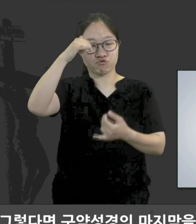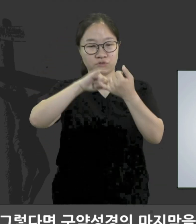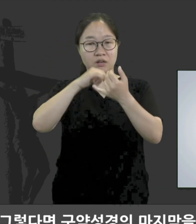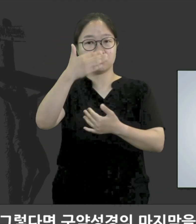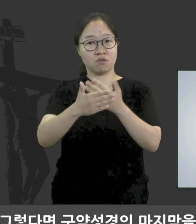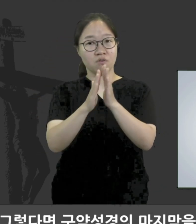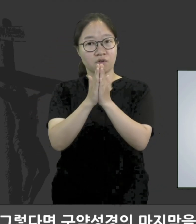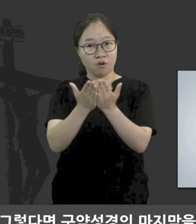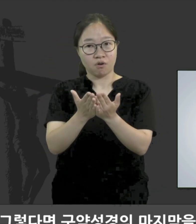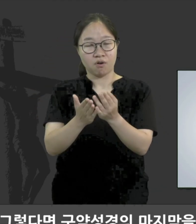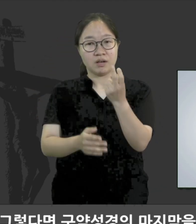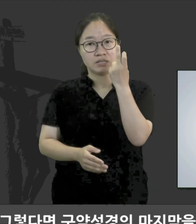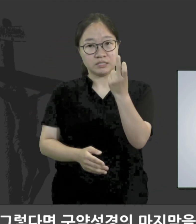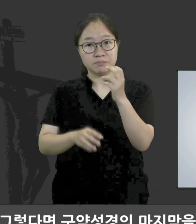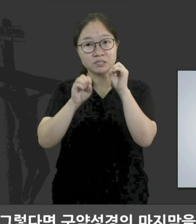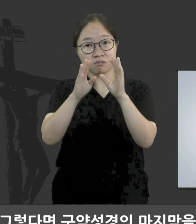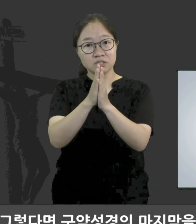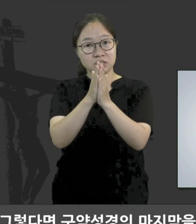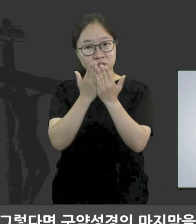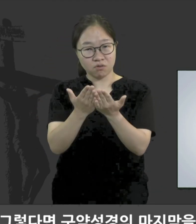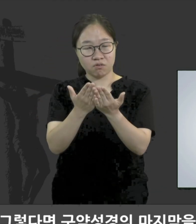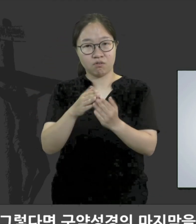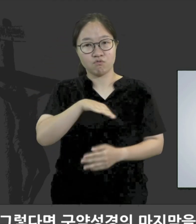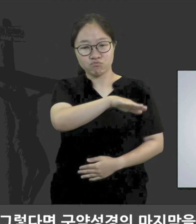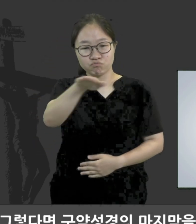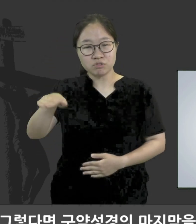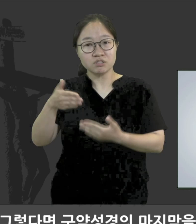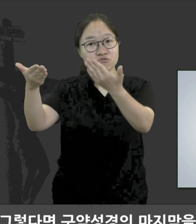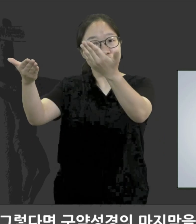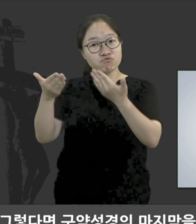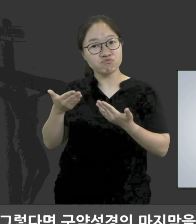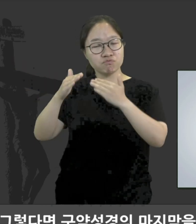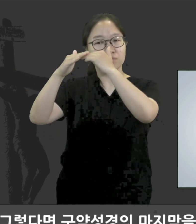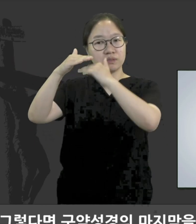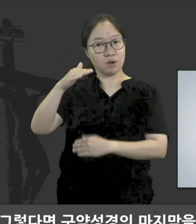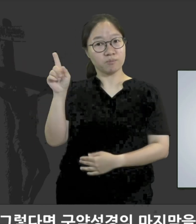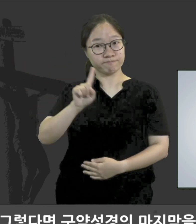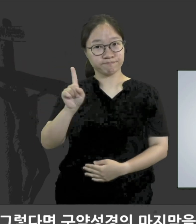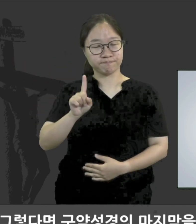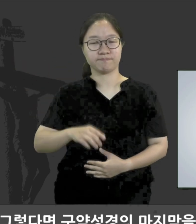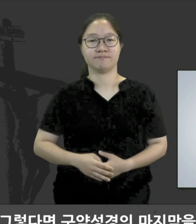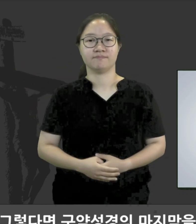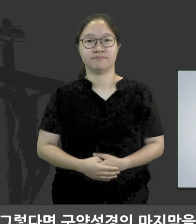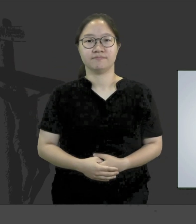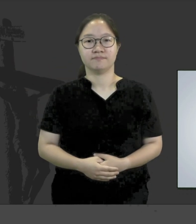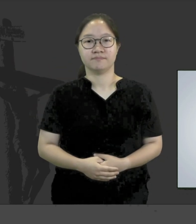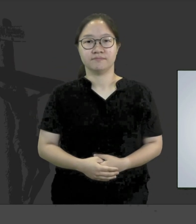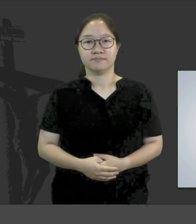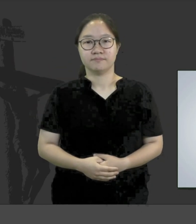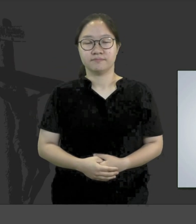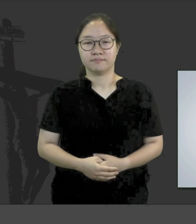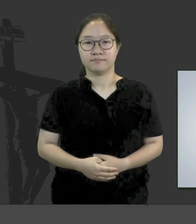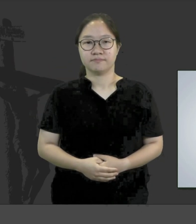성경의 마지막을 장식하는 소선지서가 우리에게 전하는 메시지는 무엇일까요?